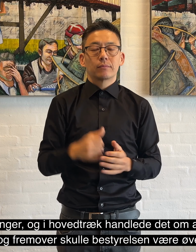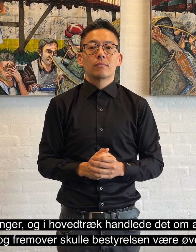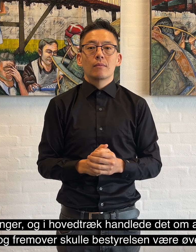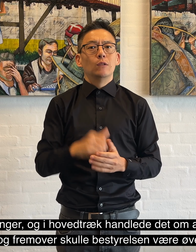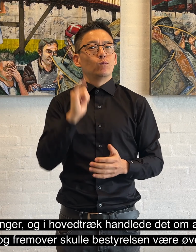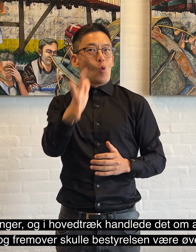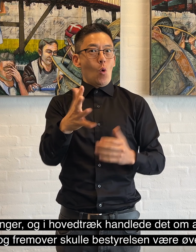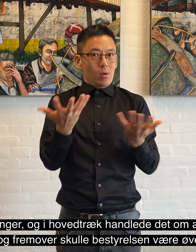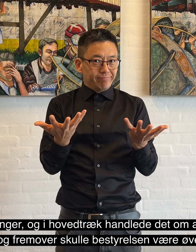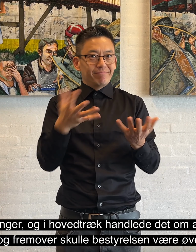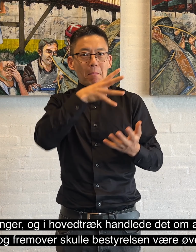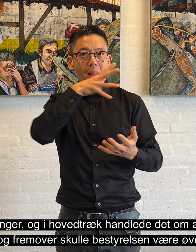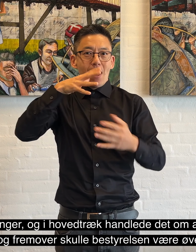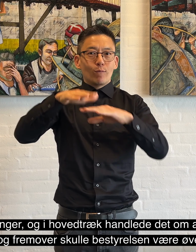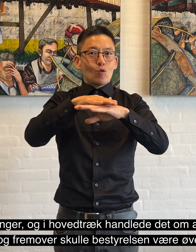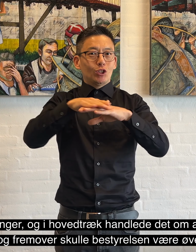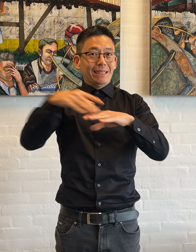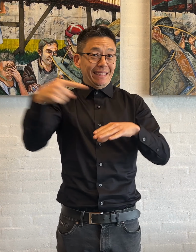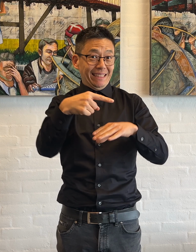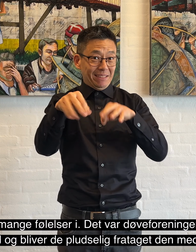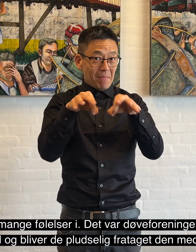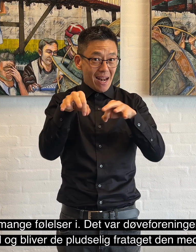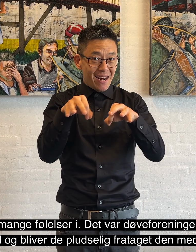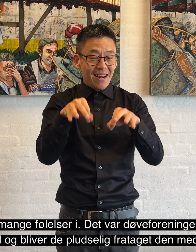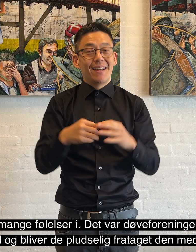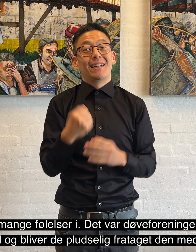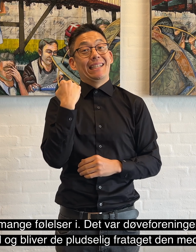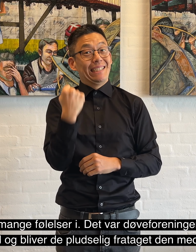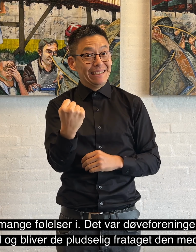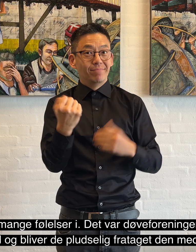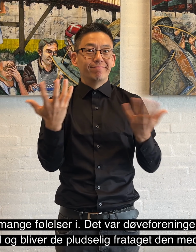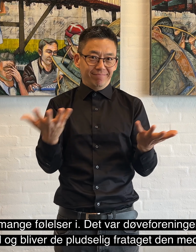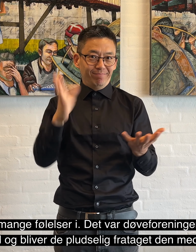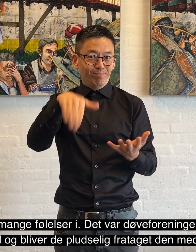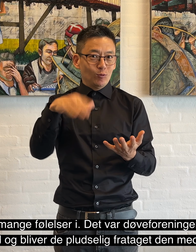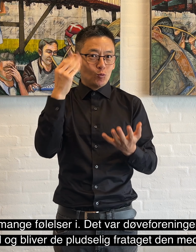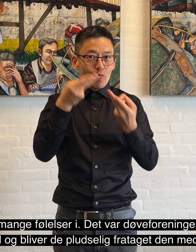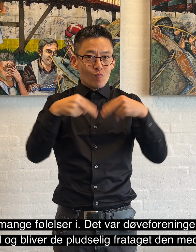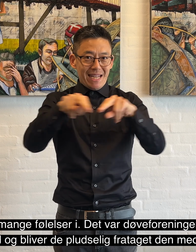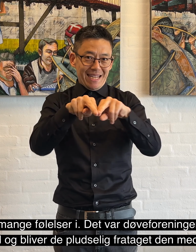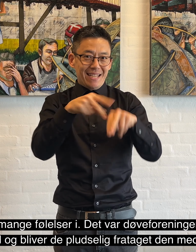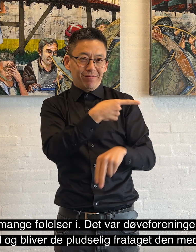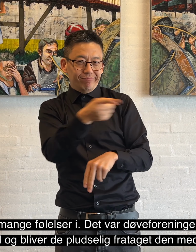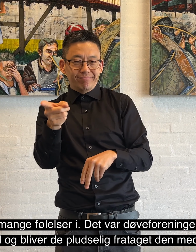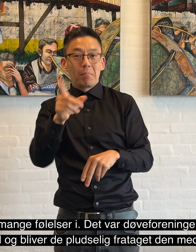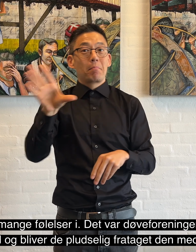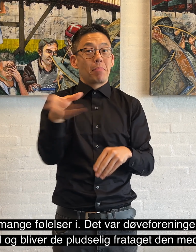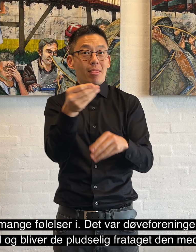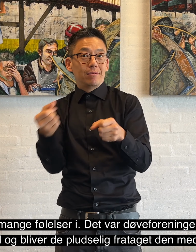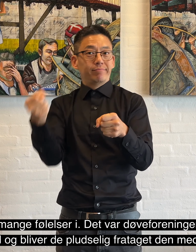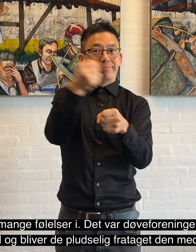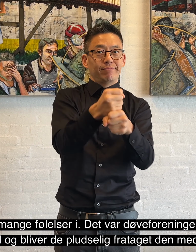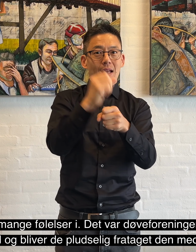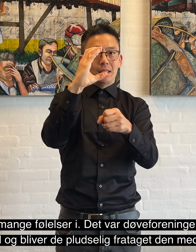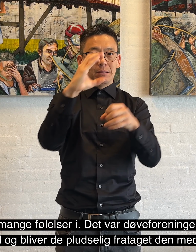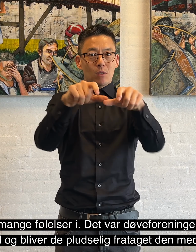bestyrelsen fremover være øverste myndighed. Det er selvfølgelig noget, der er mange følelser i. Det var døveforeningerne, der i sin tid